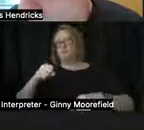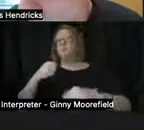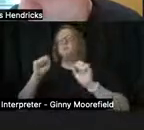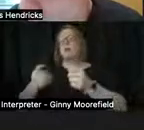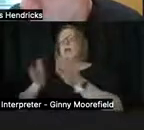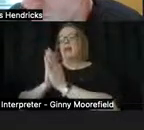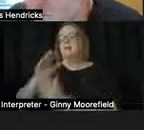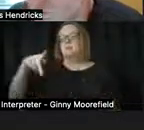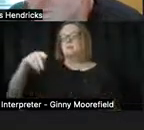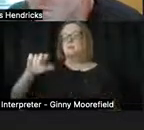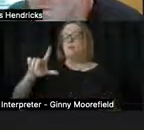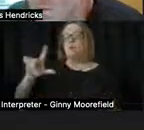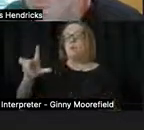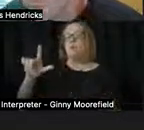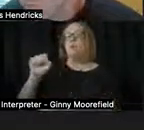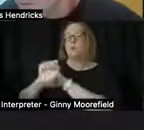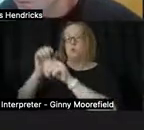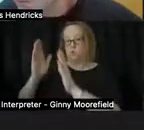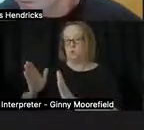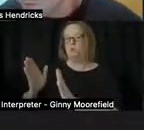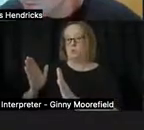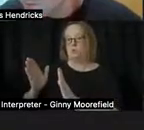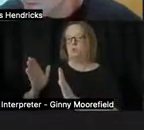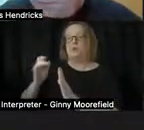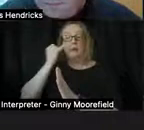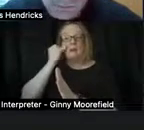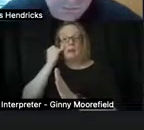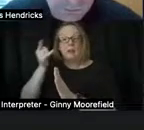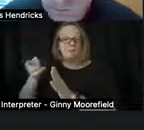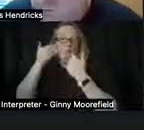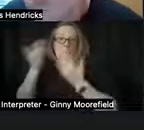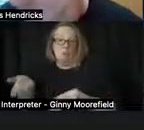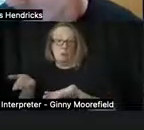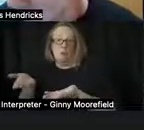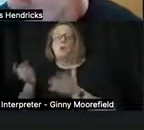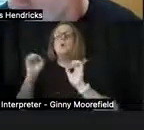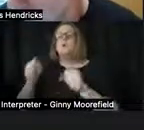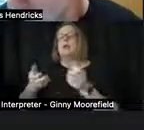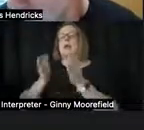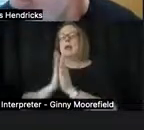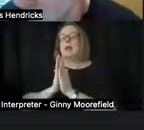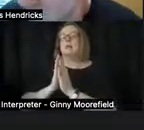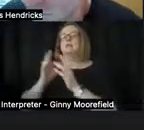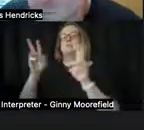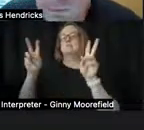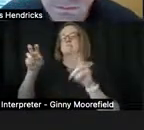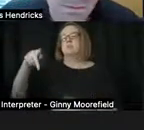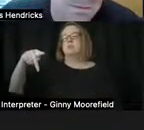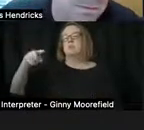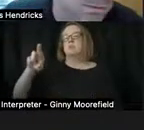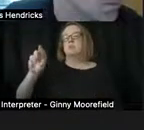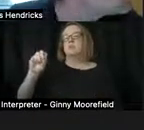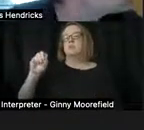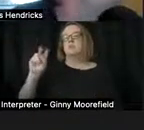es preguntar a la persona que está allí para ayudarle y si esa persona que está allí para ayudarle no tiene la respuesta específica pues ustedes también puede pedir